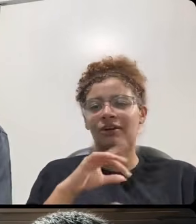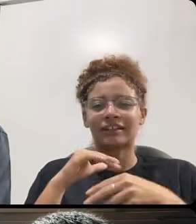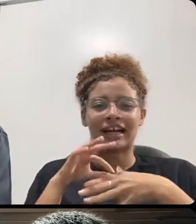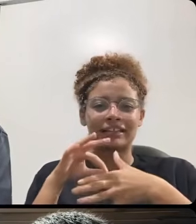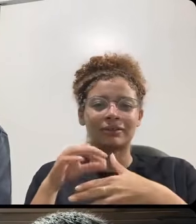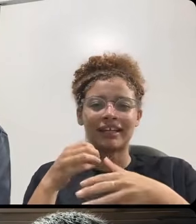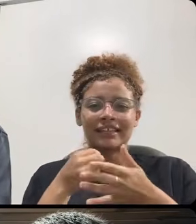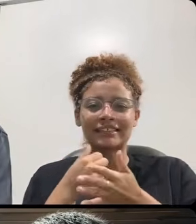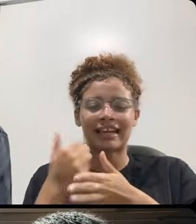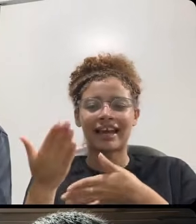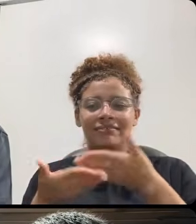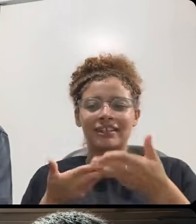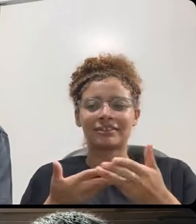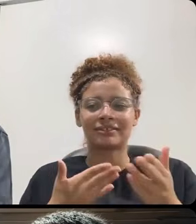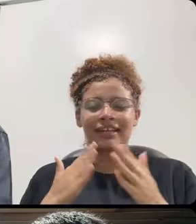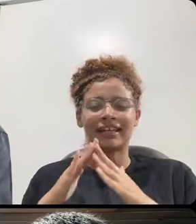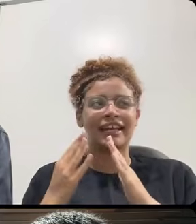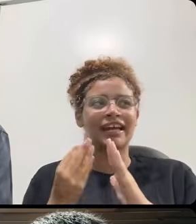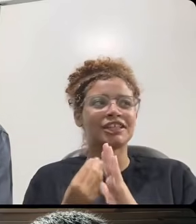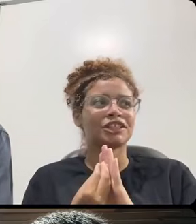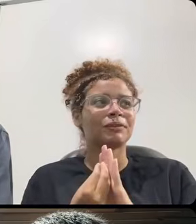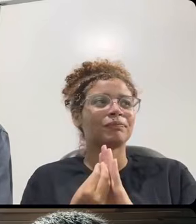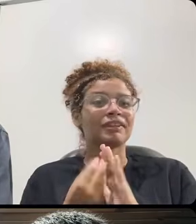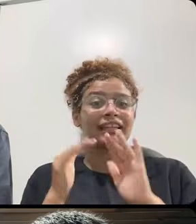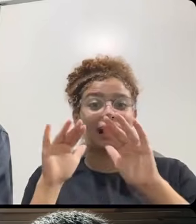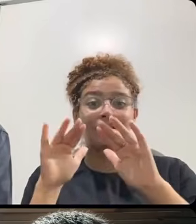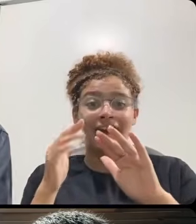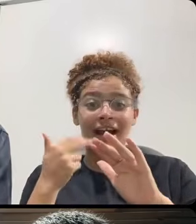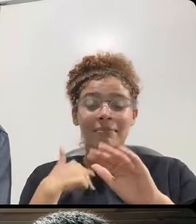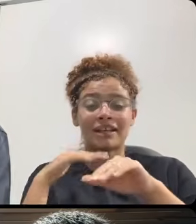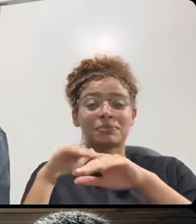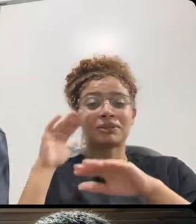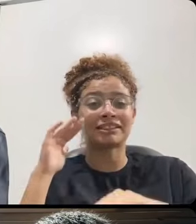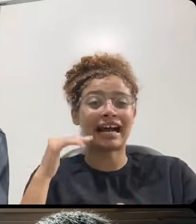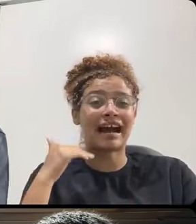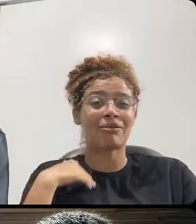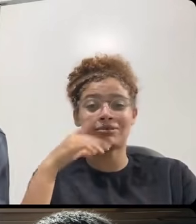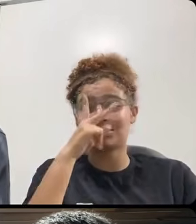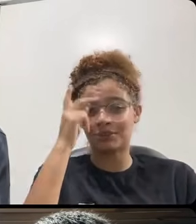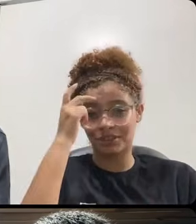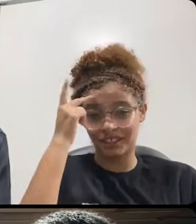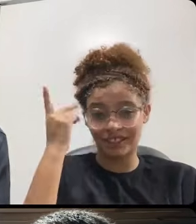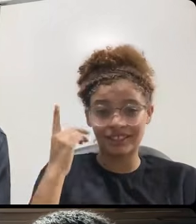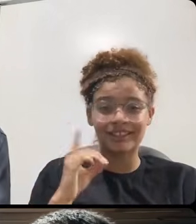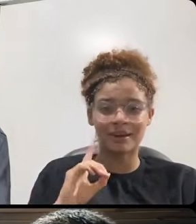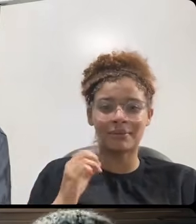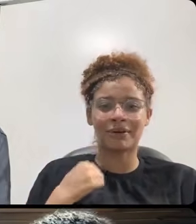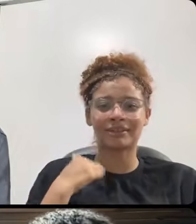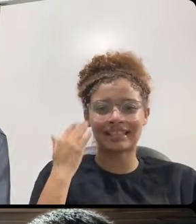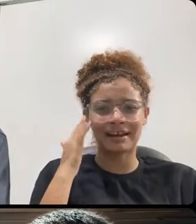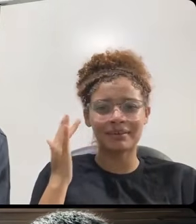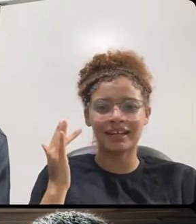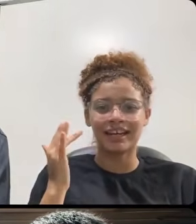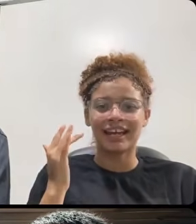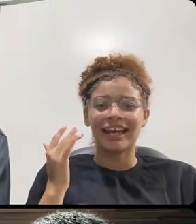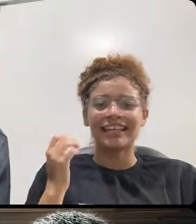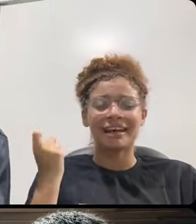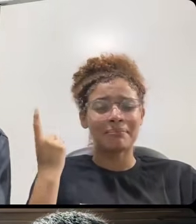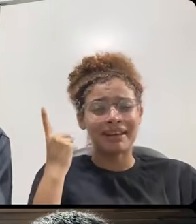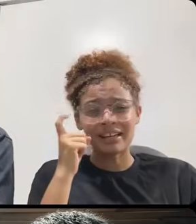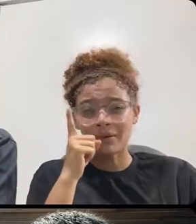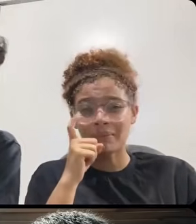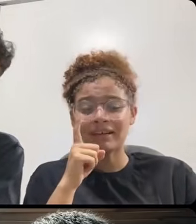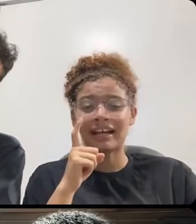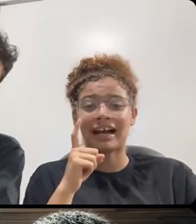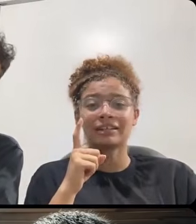alguém diaconato, alguém que serve dentro da igreja, ir lá orar para expulsar algum tipo de demônio, sabe?